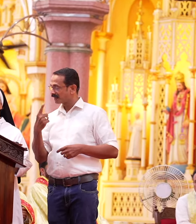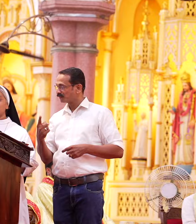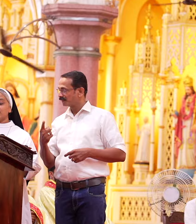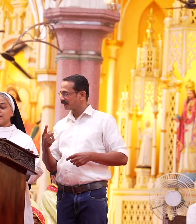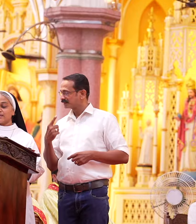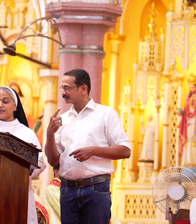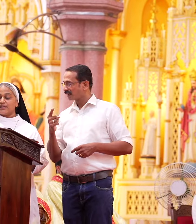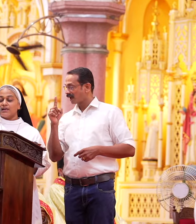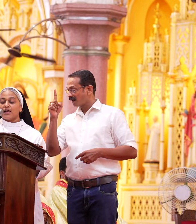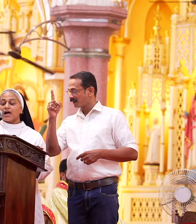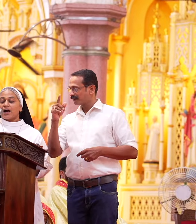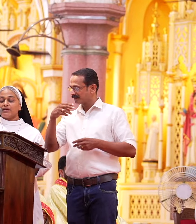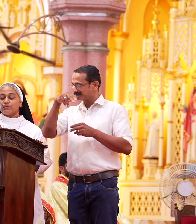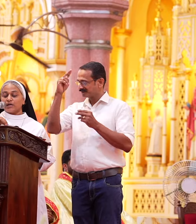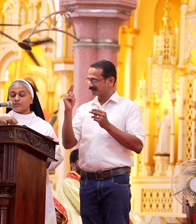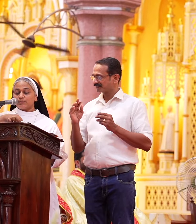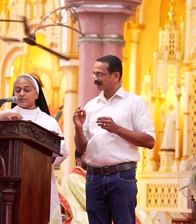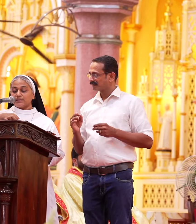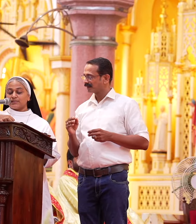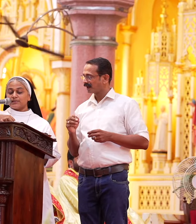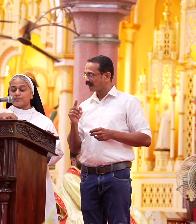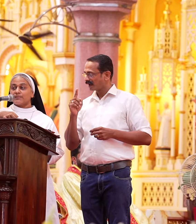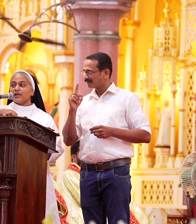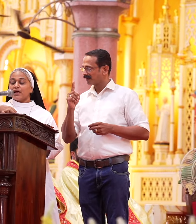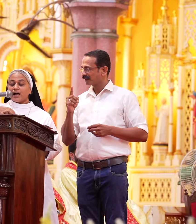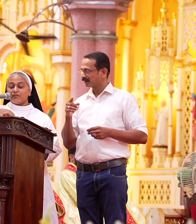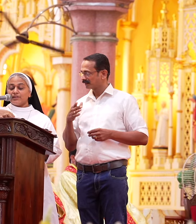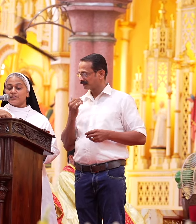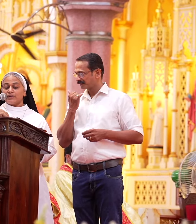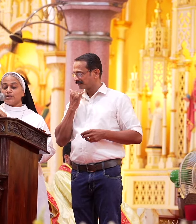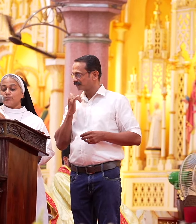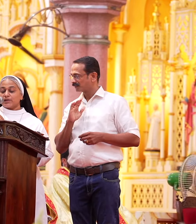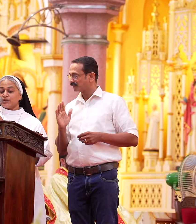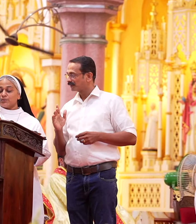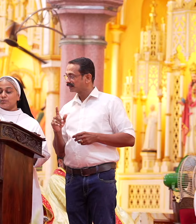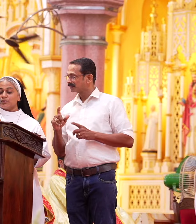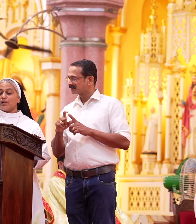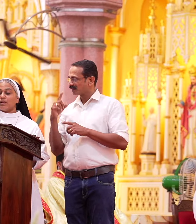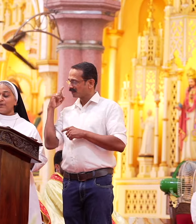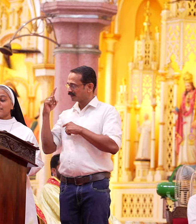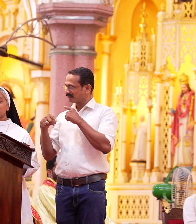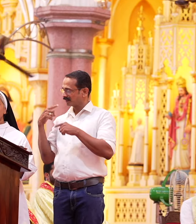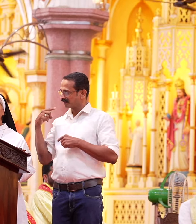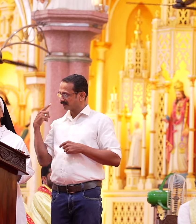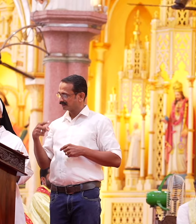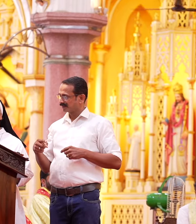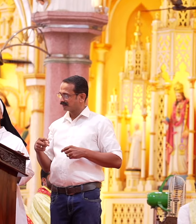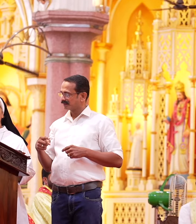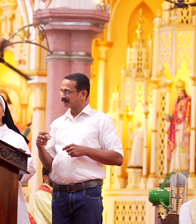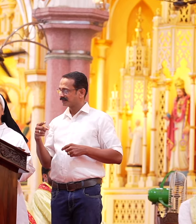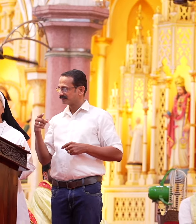അവനോട് പറഞ്ഞവൻ തന്നെയാണ് അവനെ മഹത്വപ്പെടുത്തിയത്. അവിടുന്ന് വീണ്ടും പറയുന്നു,